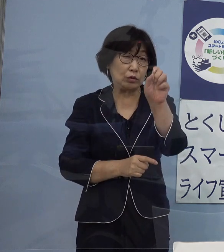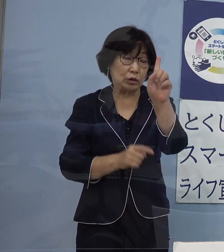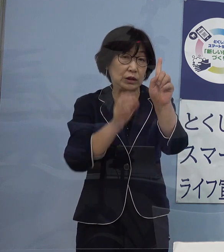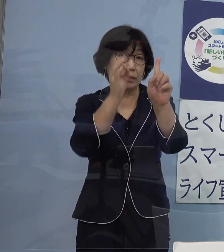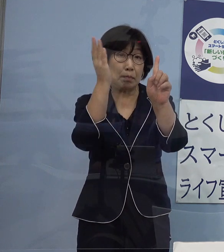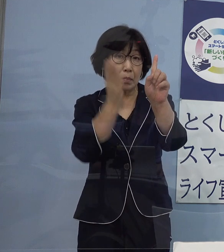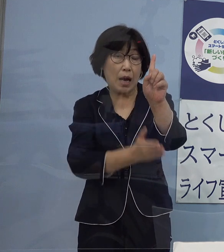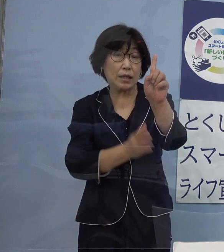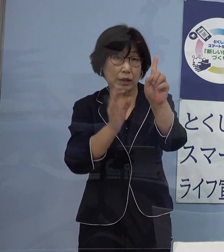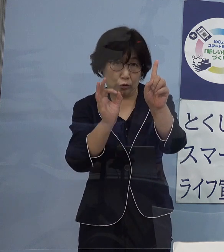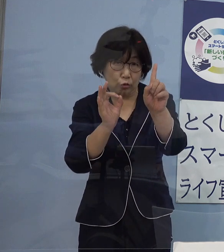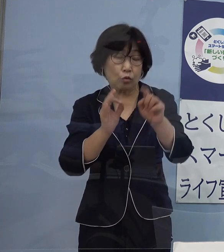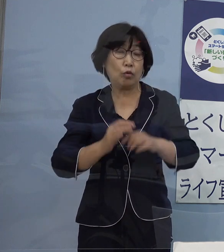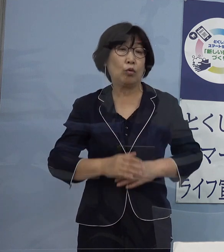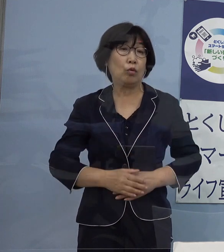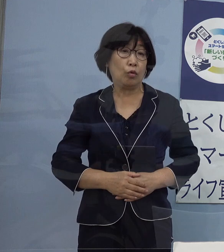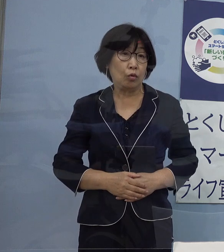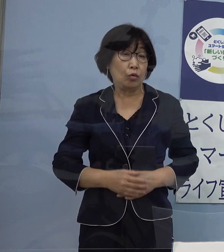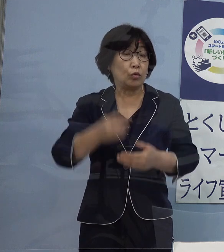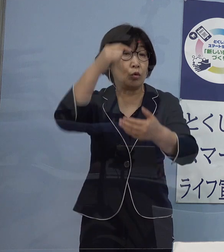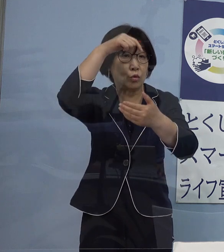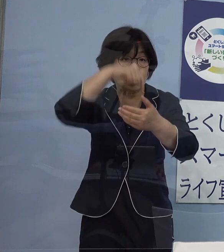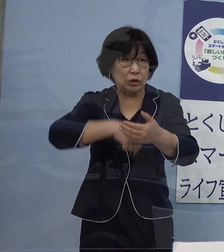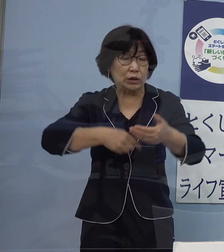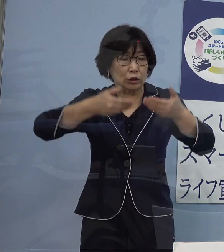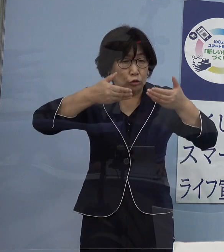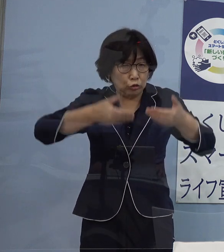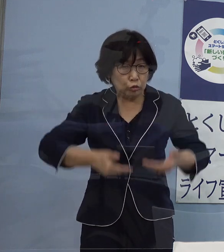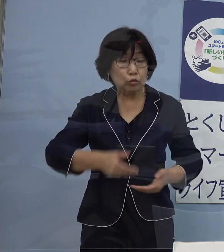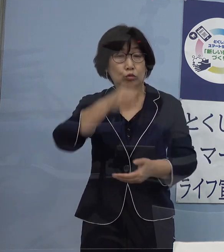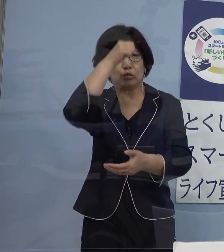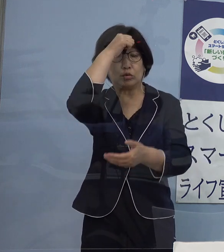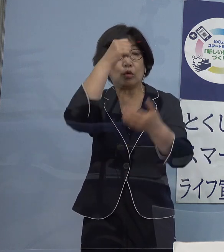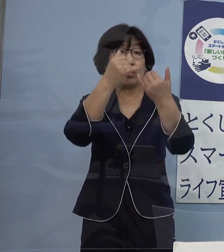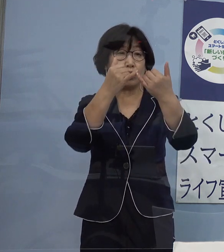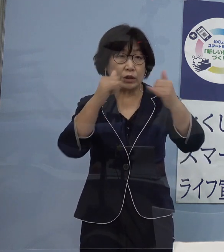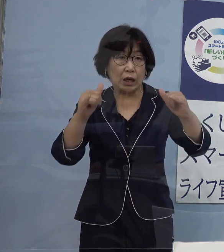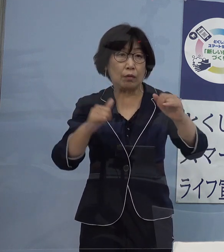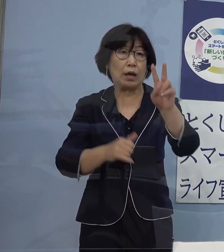31% となります。うち重症者につきましては